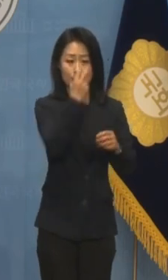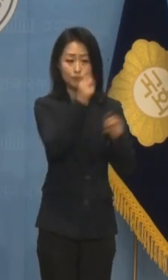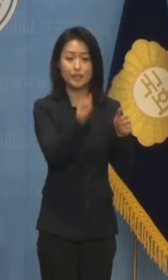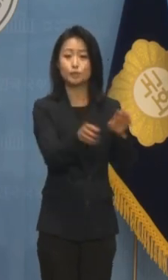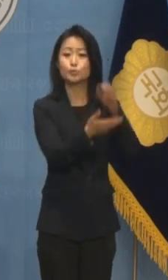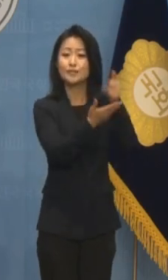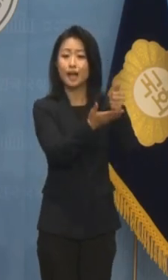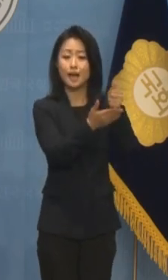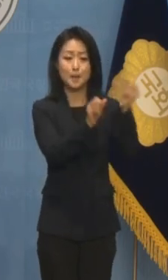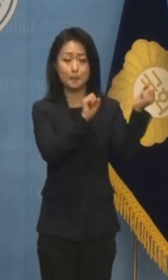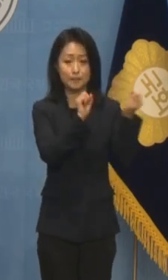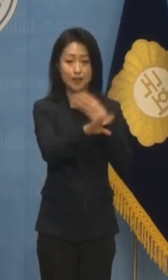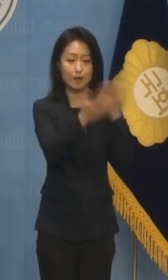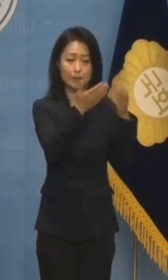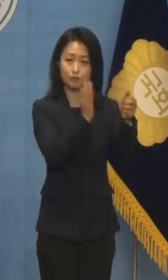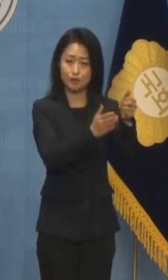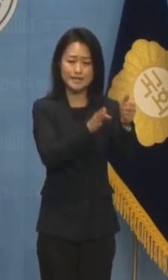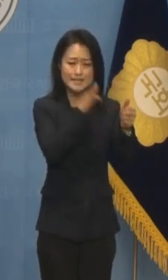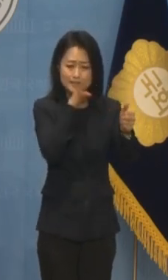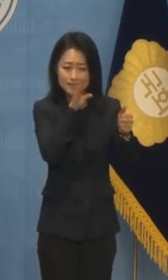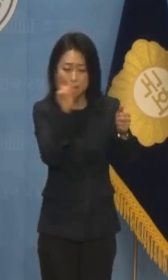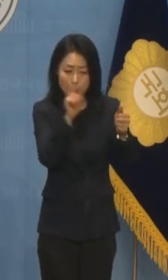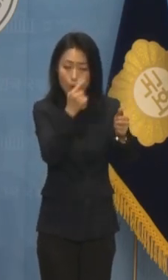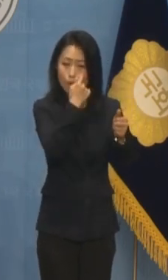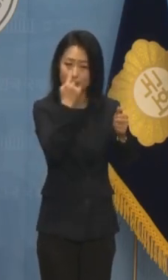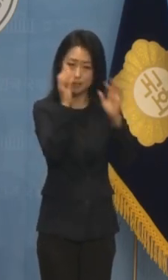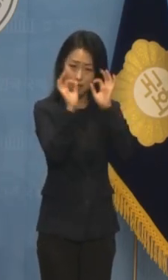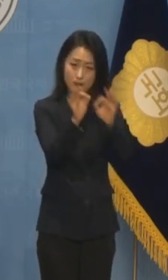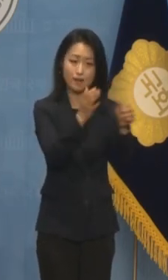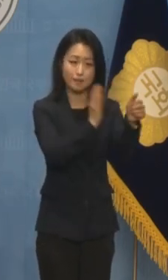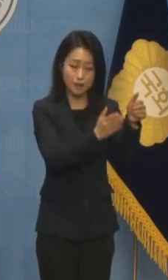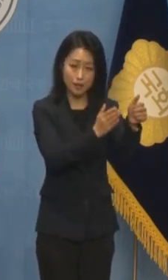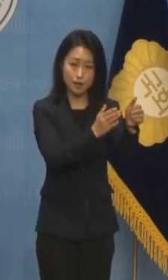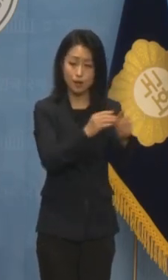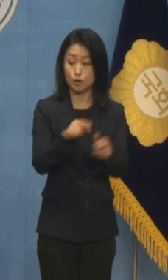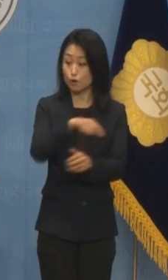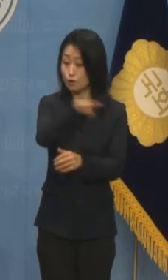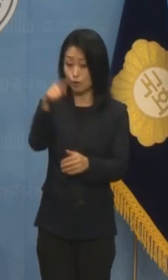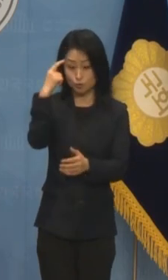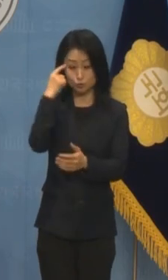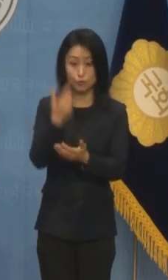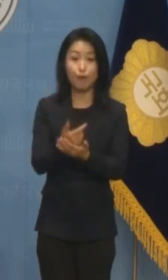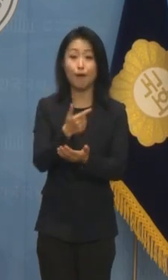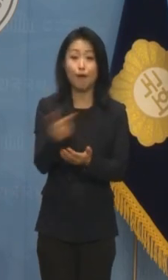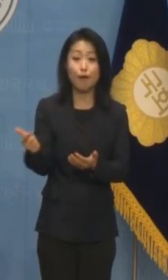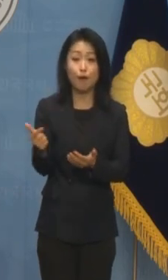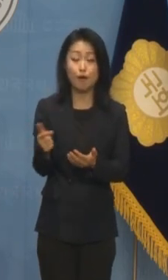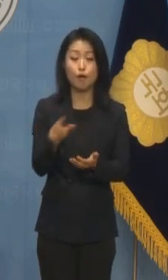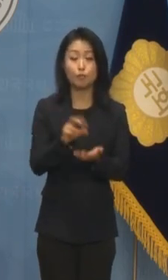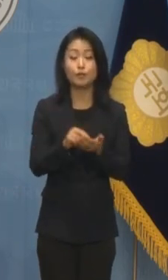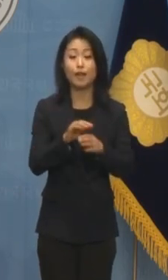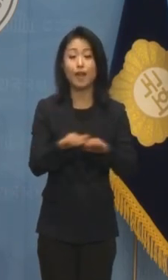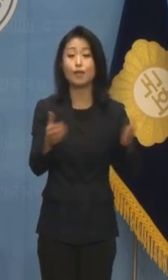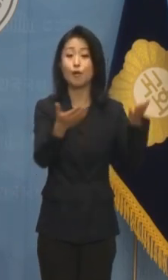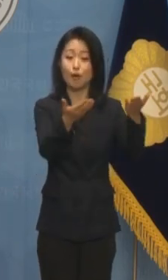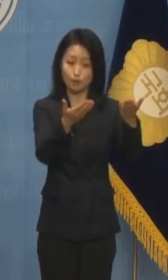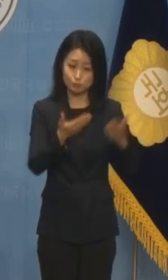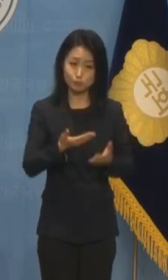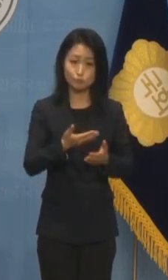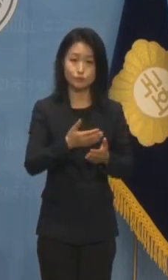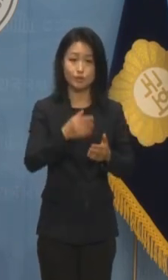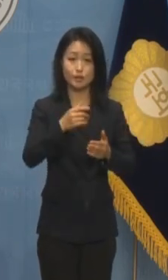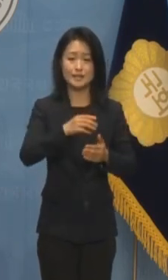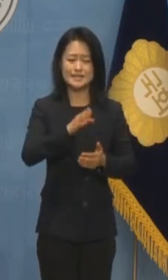총장은 즉각 사실관계부터 확인하여 깊은 충격에 빠진 우리 국민들에게 있는